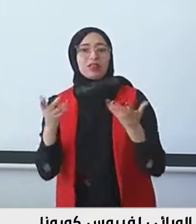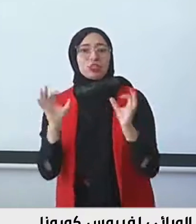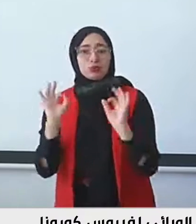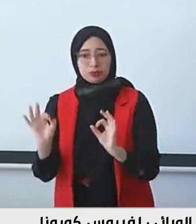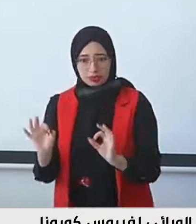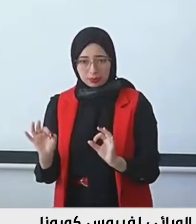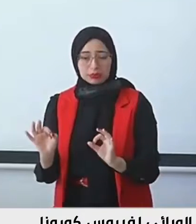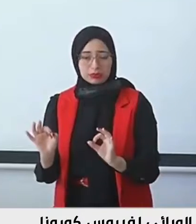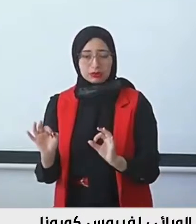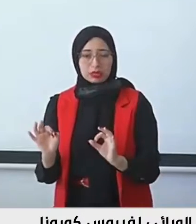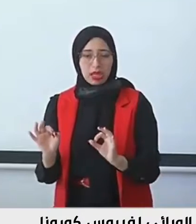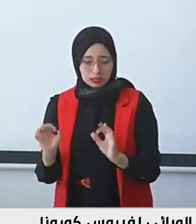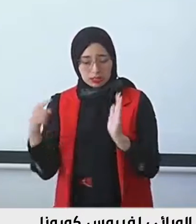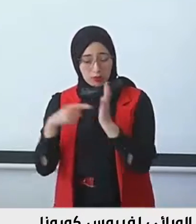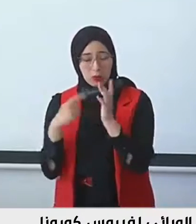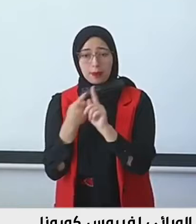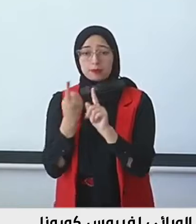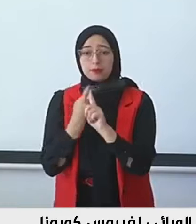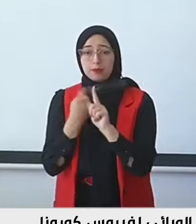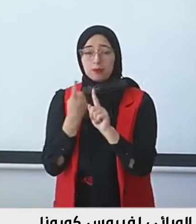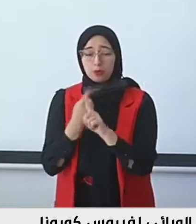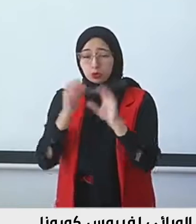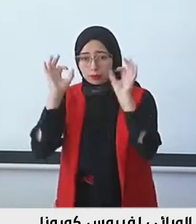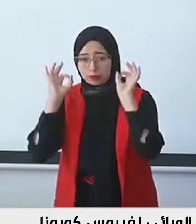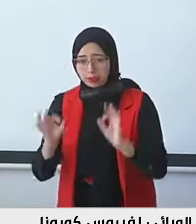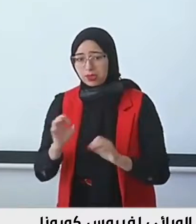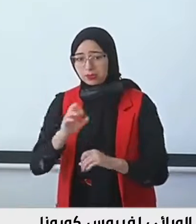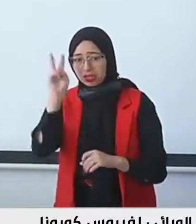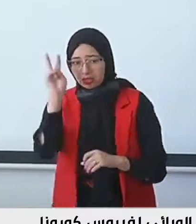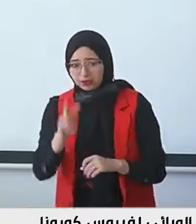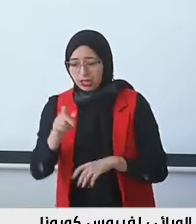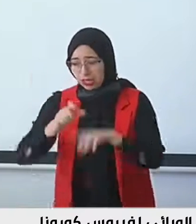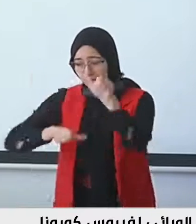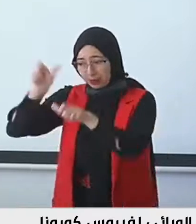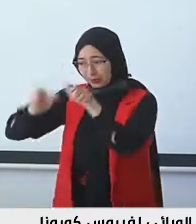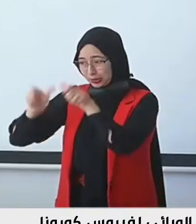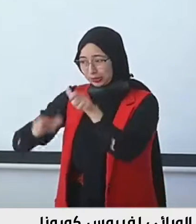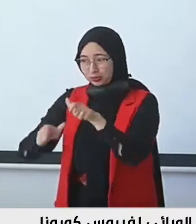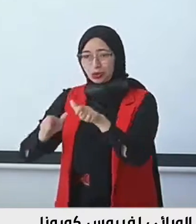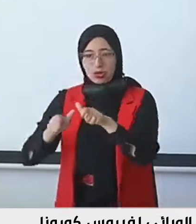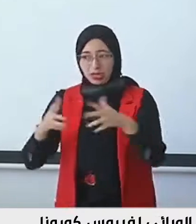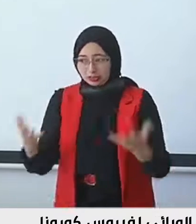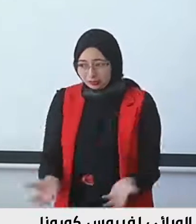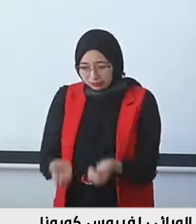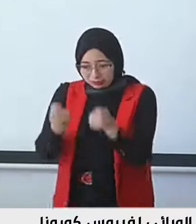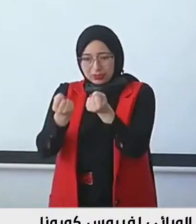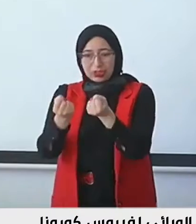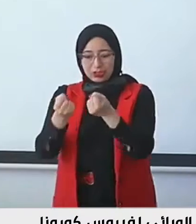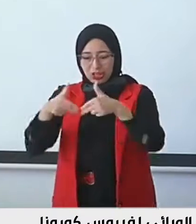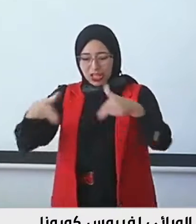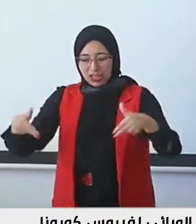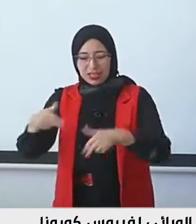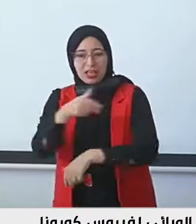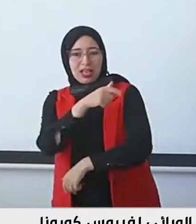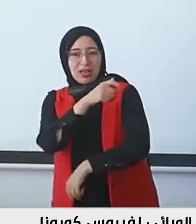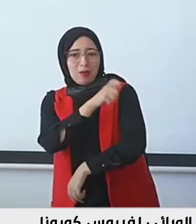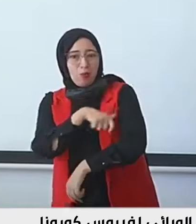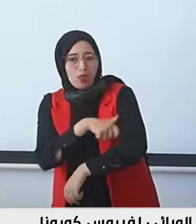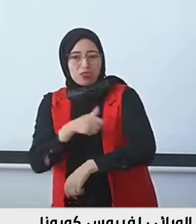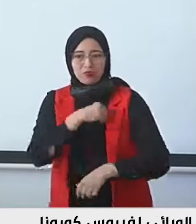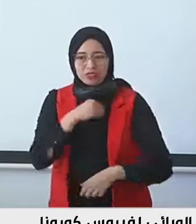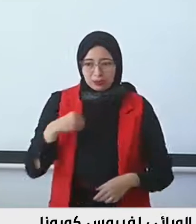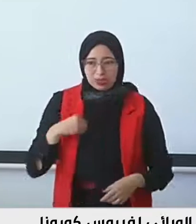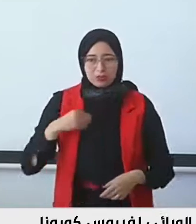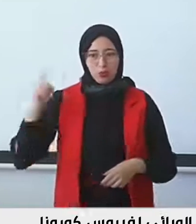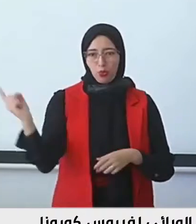وهذا إجراء بالنسبة لنا مهم جدا، خاطر وقت نتكفلوا بالمرضى في الخطوط الأولى نقلصوا الضغط على